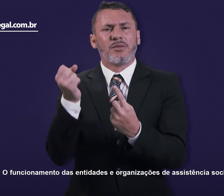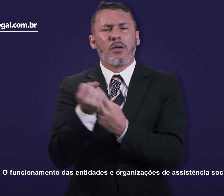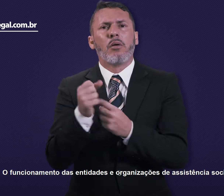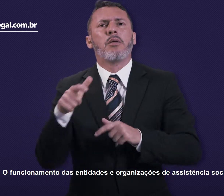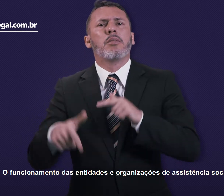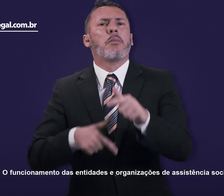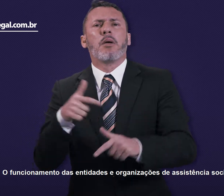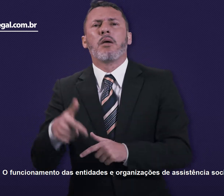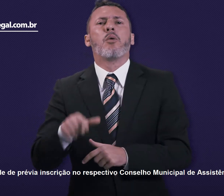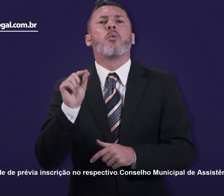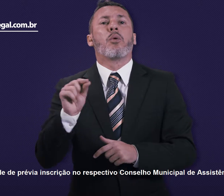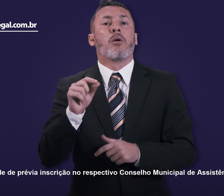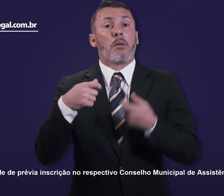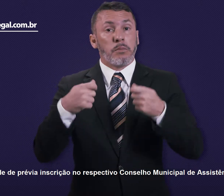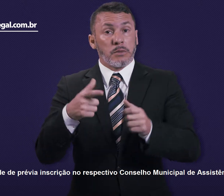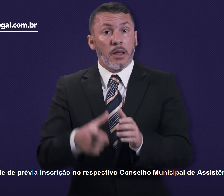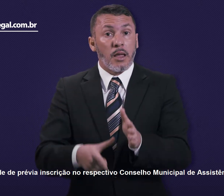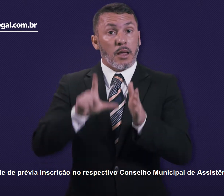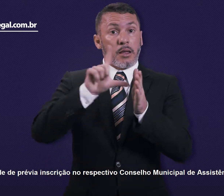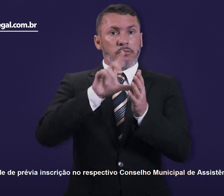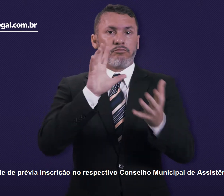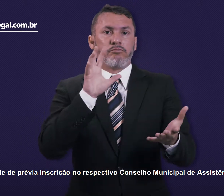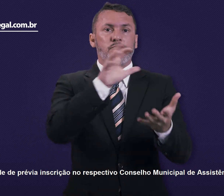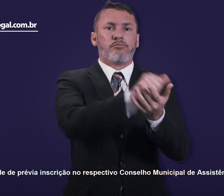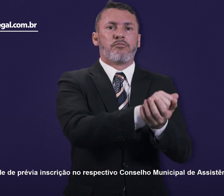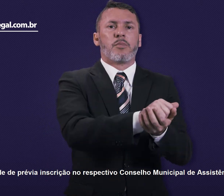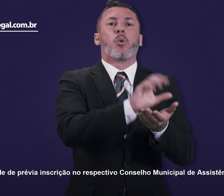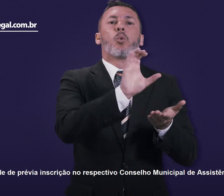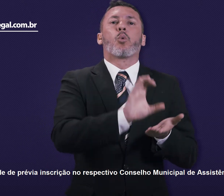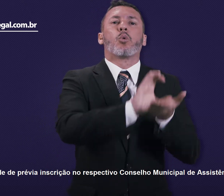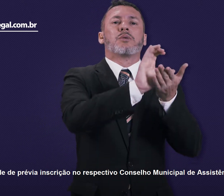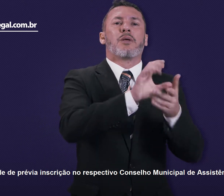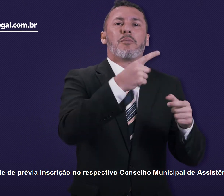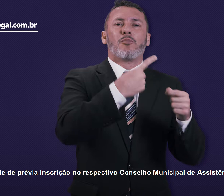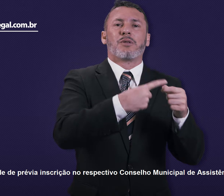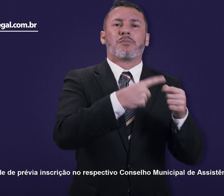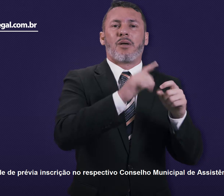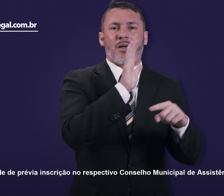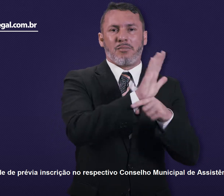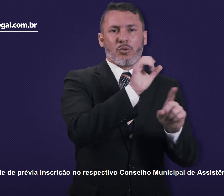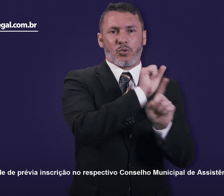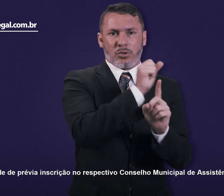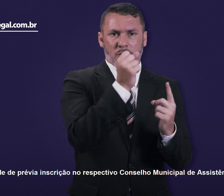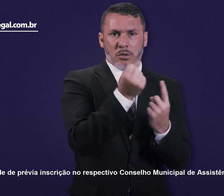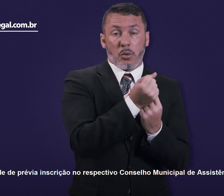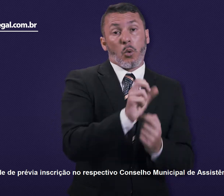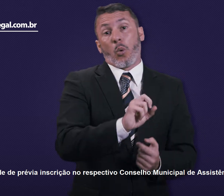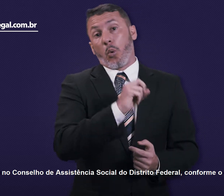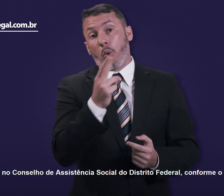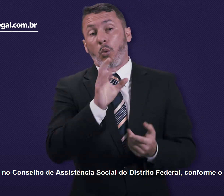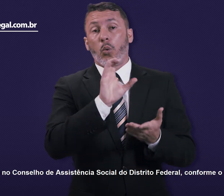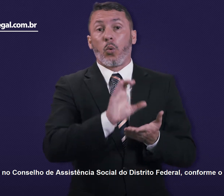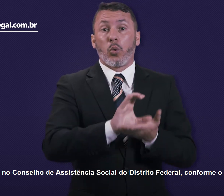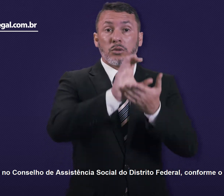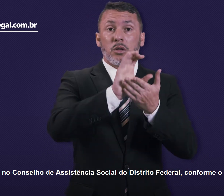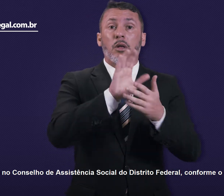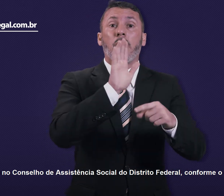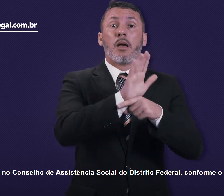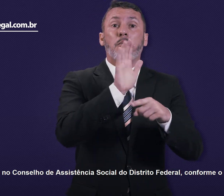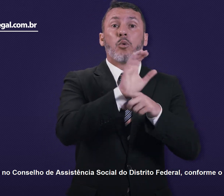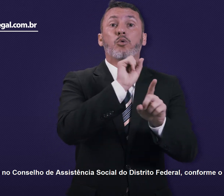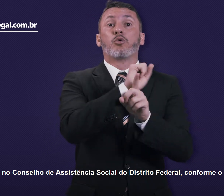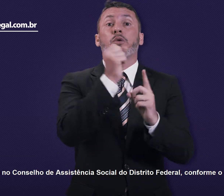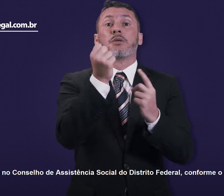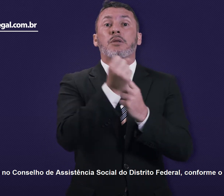de assistência social depende de prévia inscrição no respectivo Conselho Municipal de Assistência Social ou no Conselho